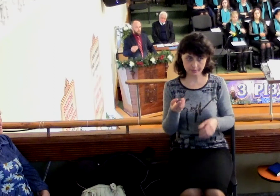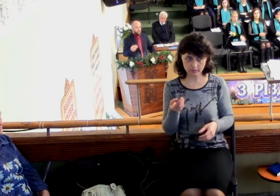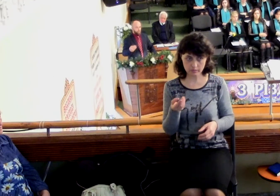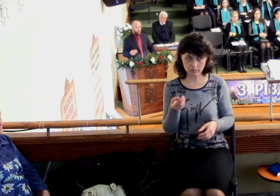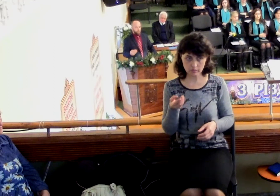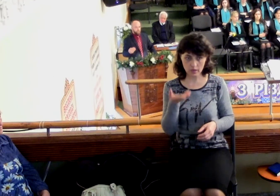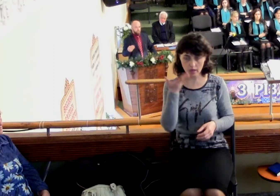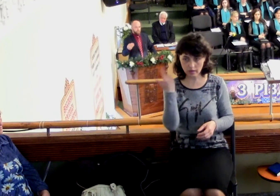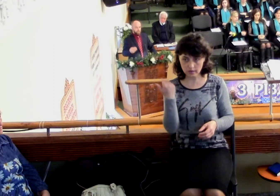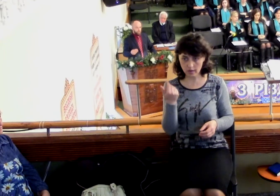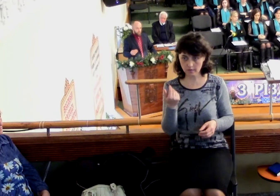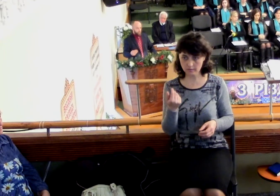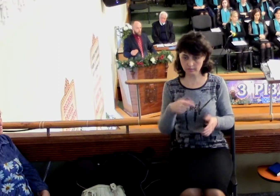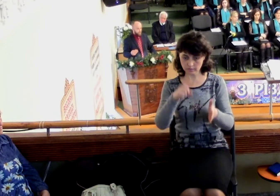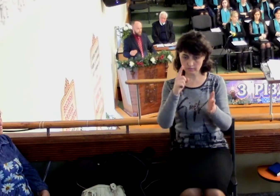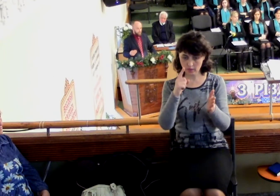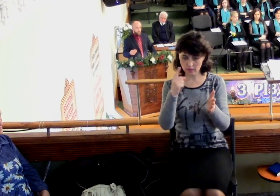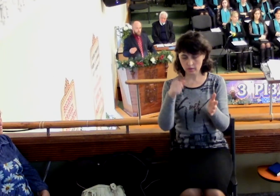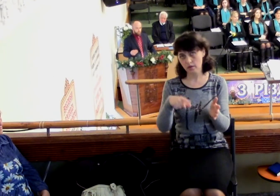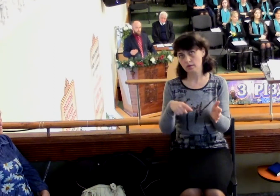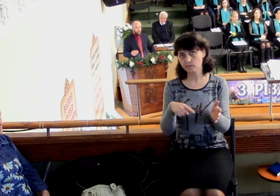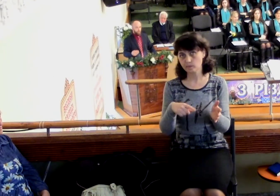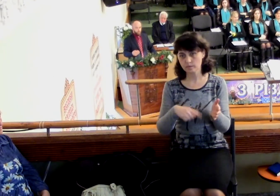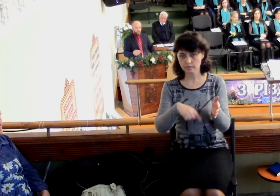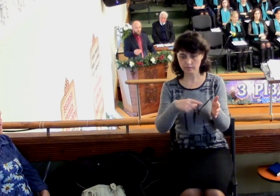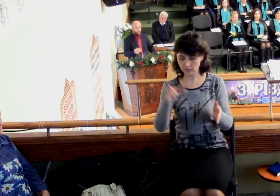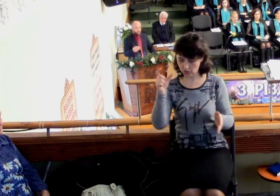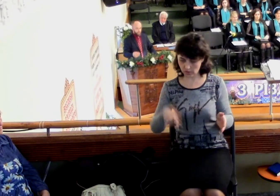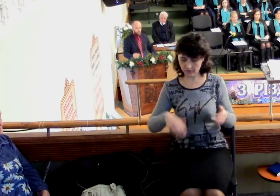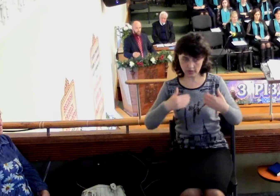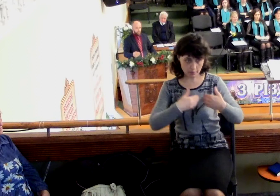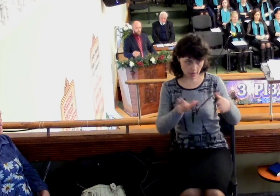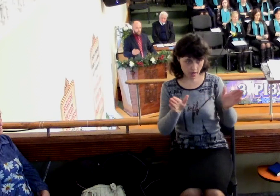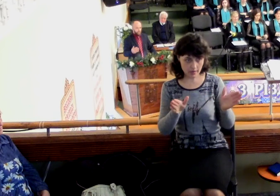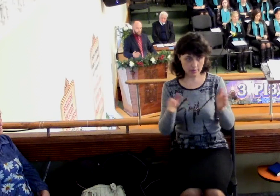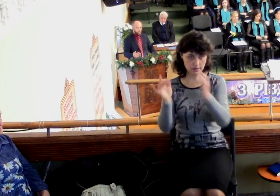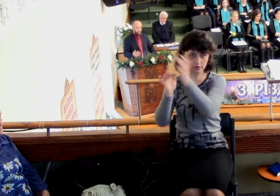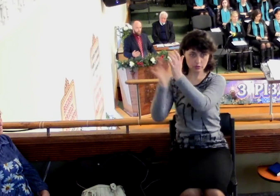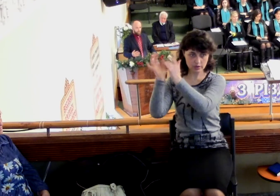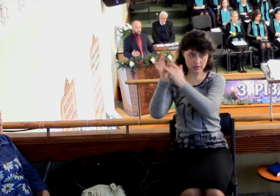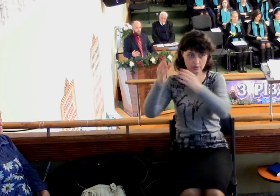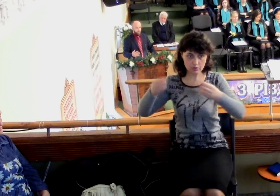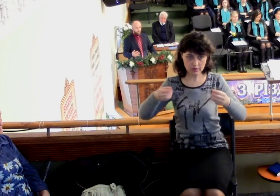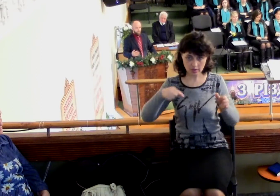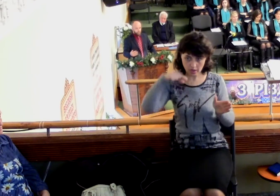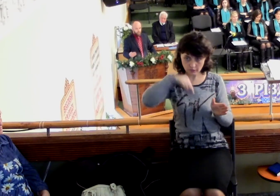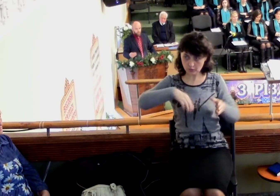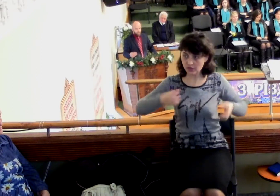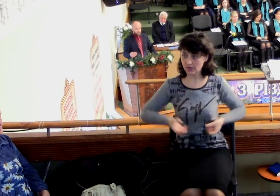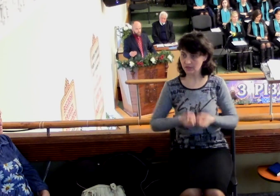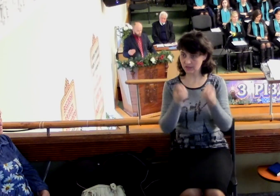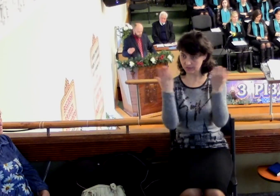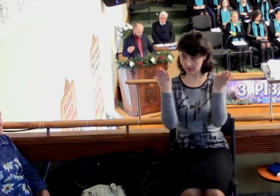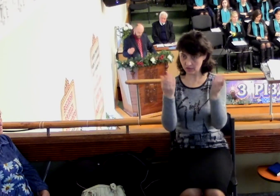ныне родился в городе Спаситель, который есть Христос Господь, было актуально для нас каждый день, каждое мгновение в